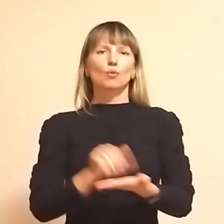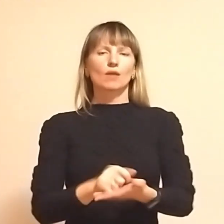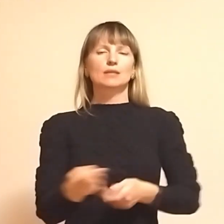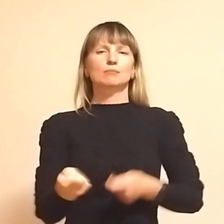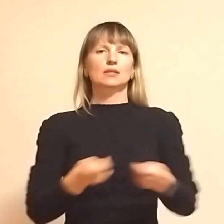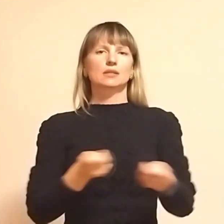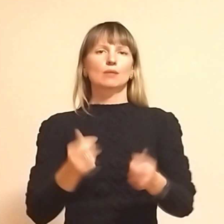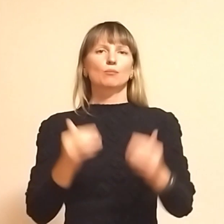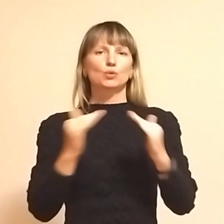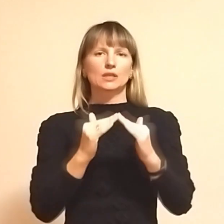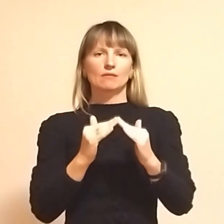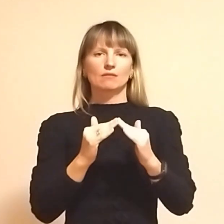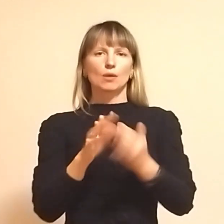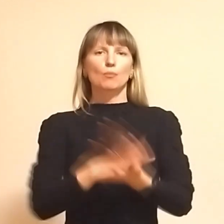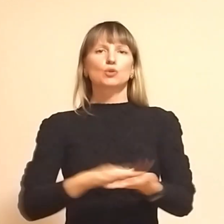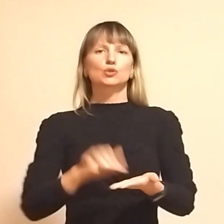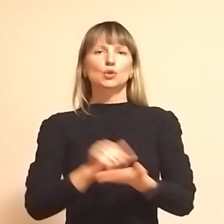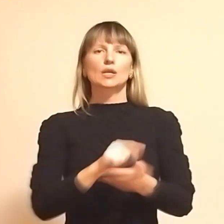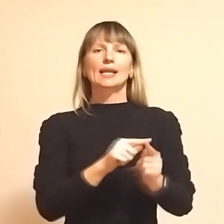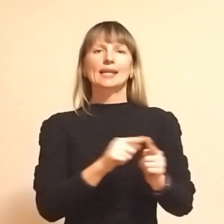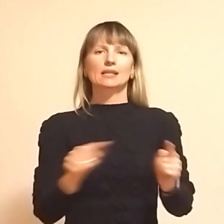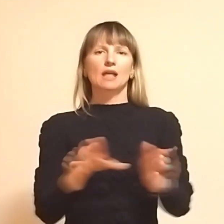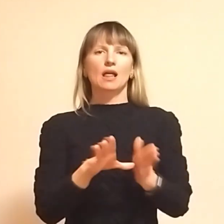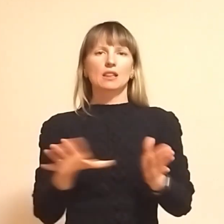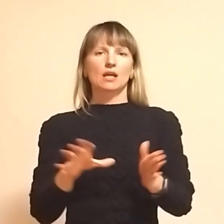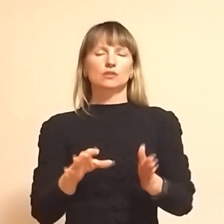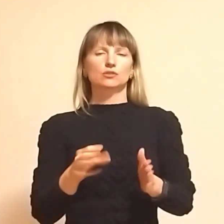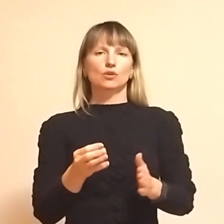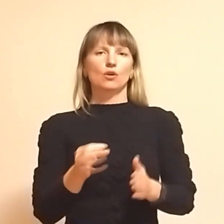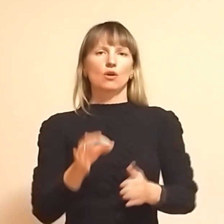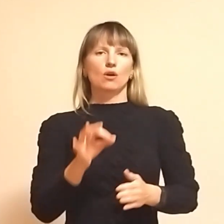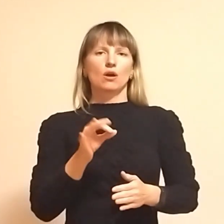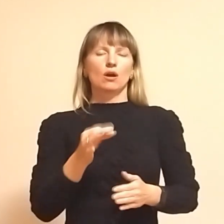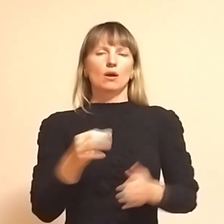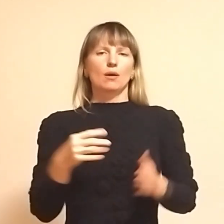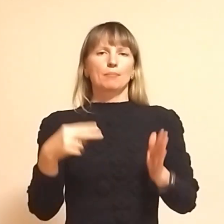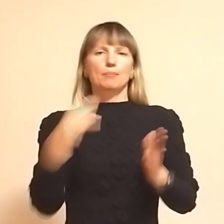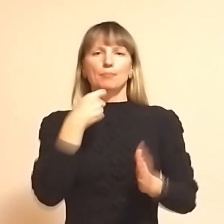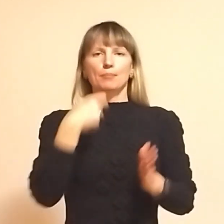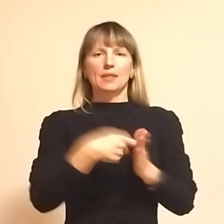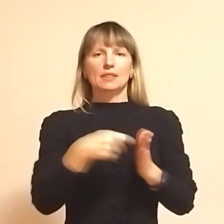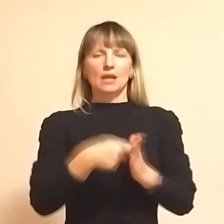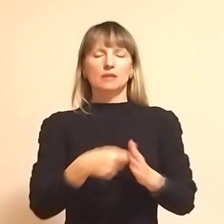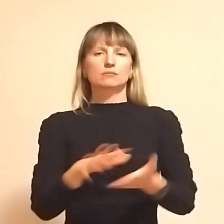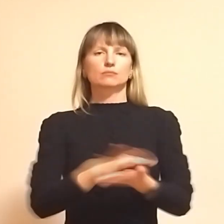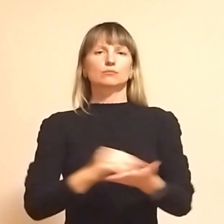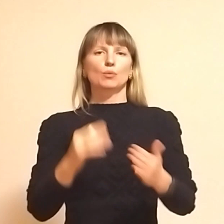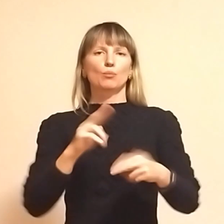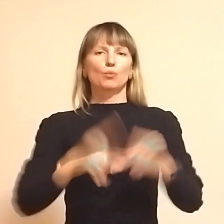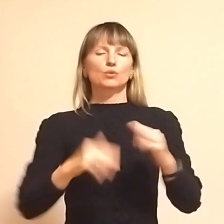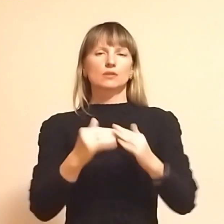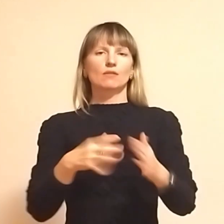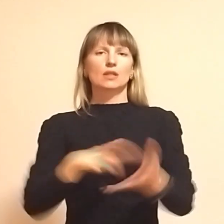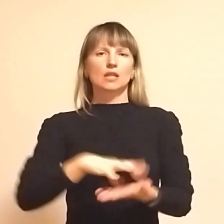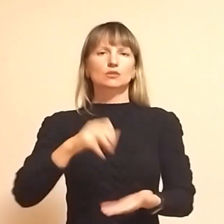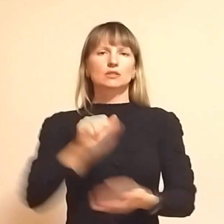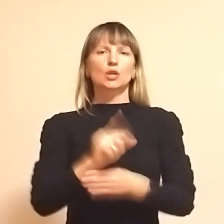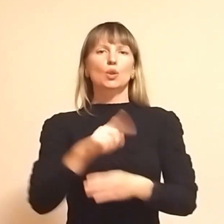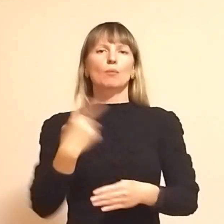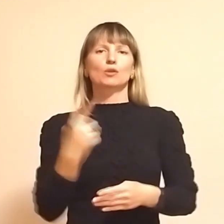адміністративної будівлі, пошкоджена лінія електрозживлення. Також зруйнована будівля насосної станції номер один, що подає